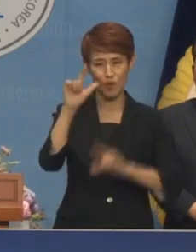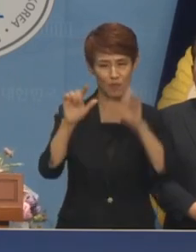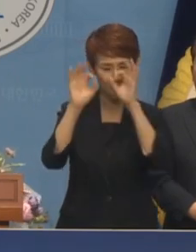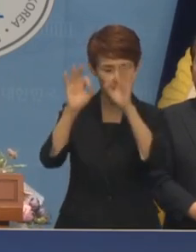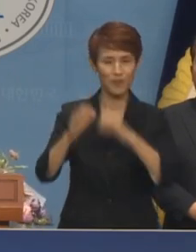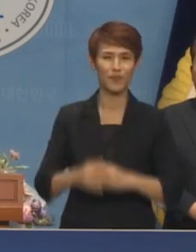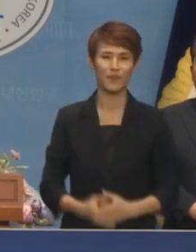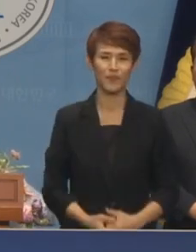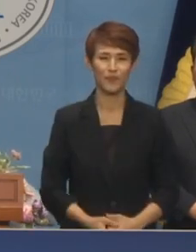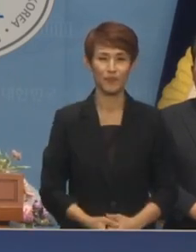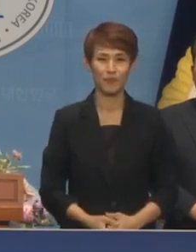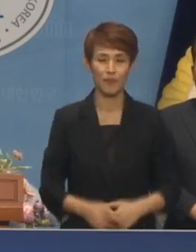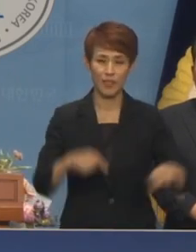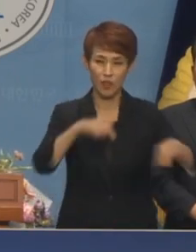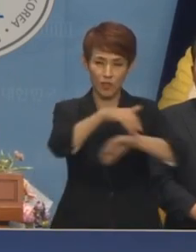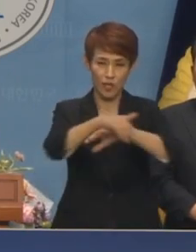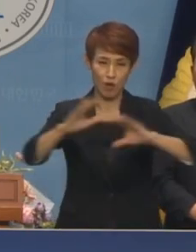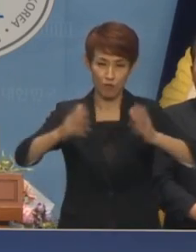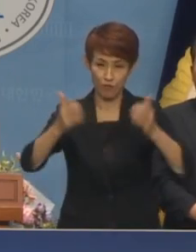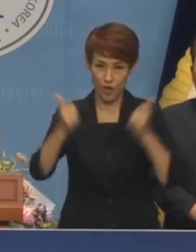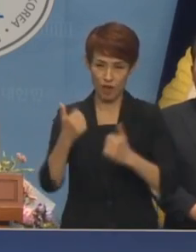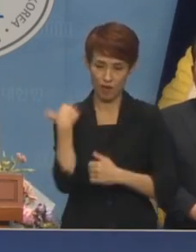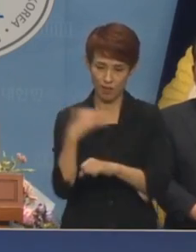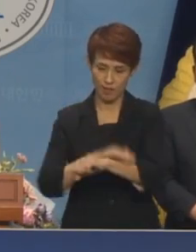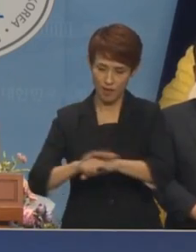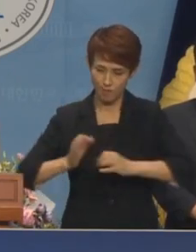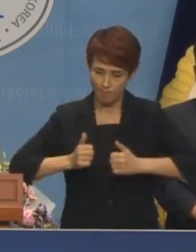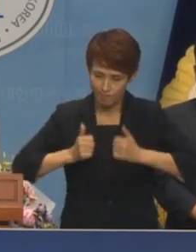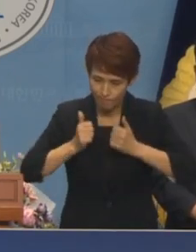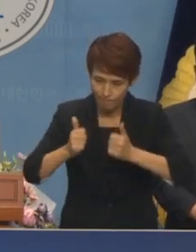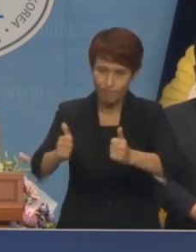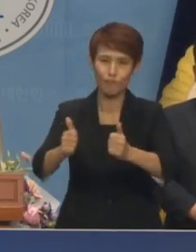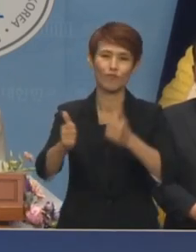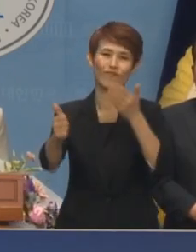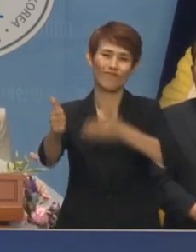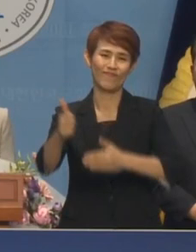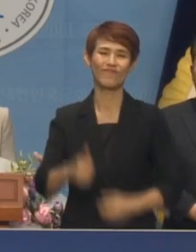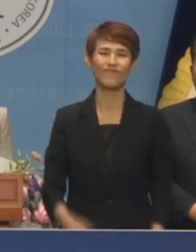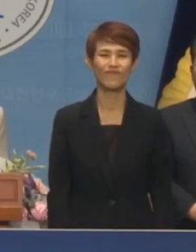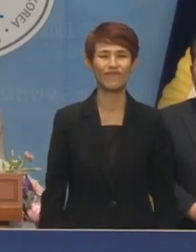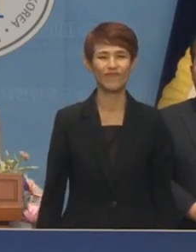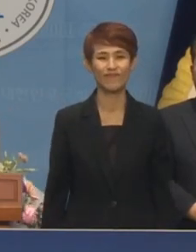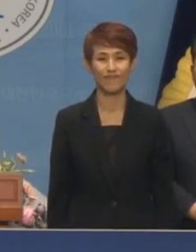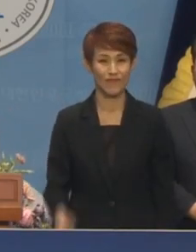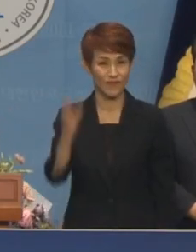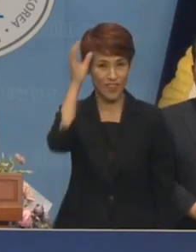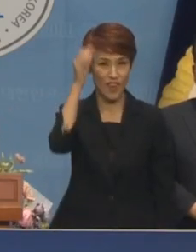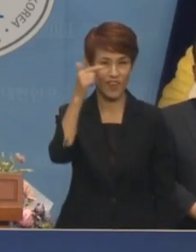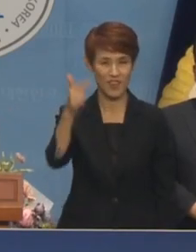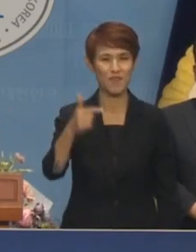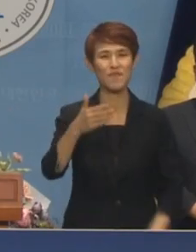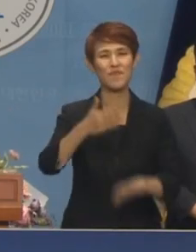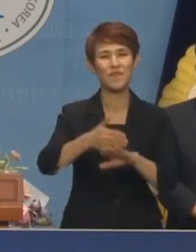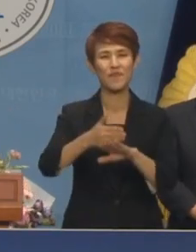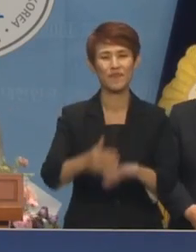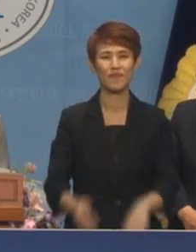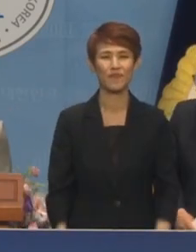있다. 이런 정책 국회로서의 역할을 다해 주시기 바란다. 그렇게 부탁 말씀도 드리고 기도도 큽니다.